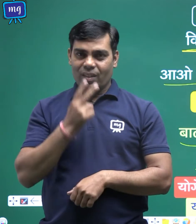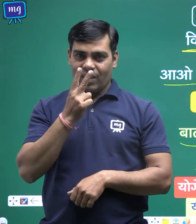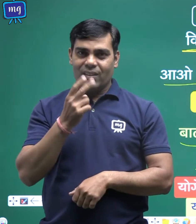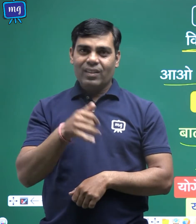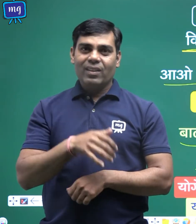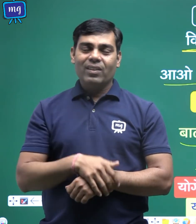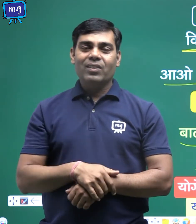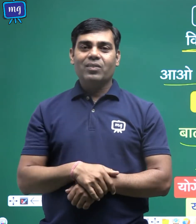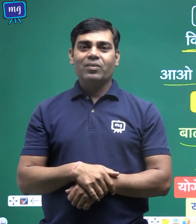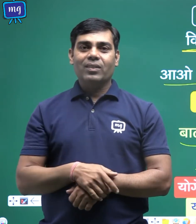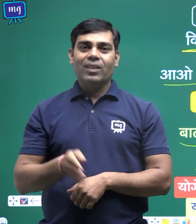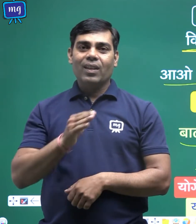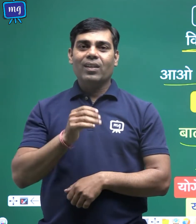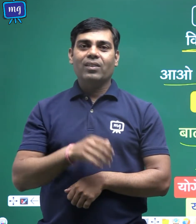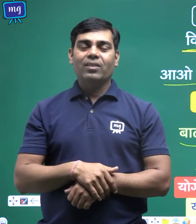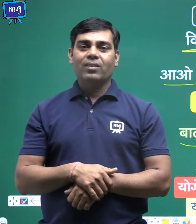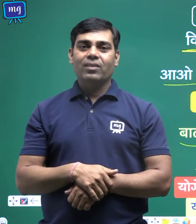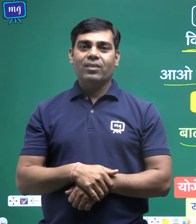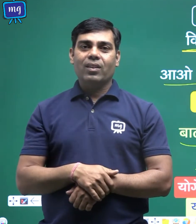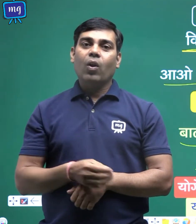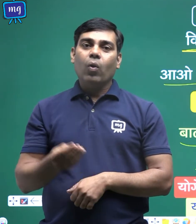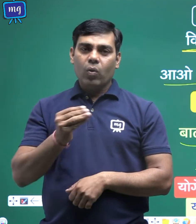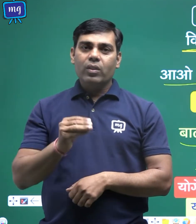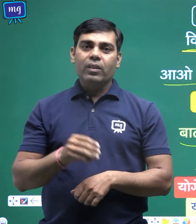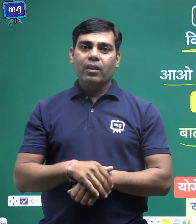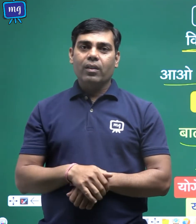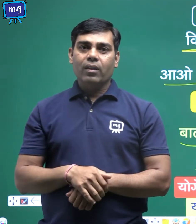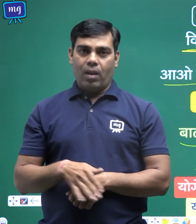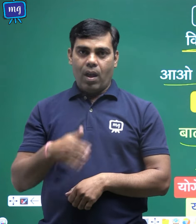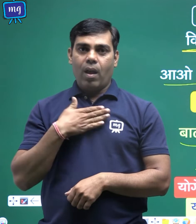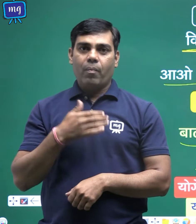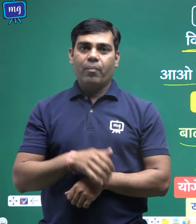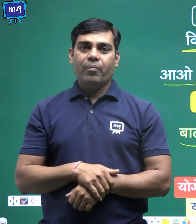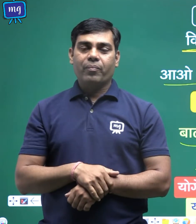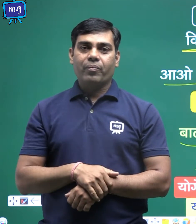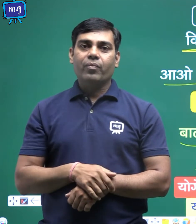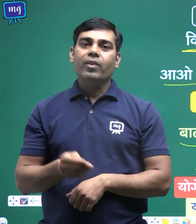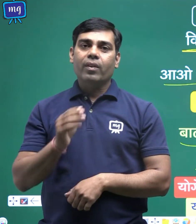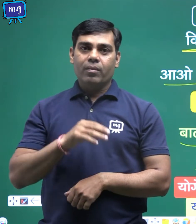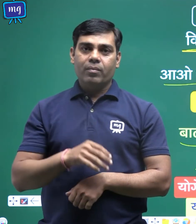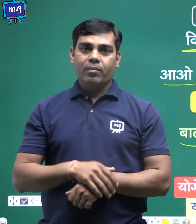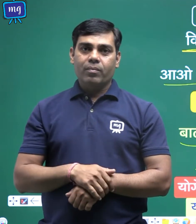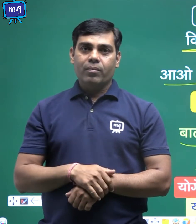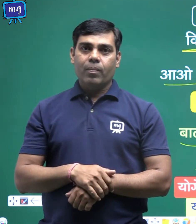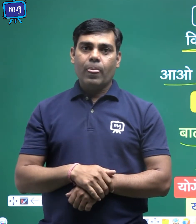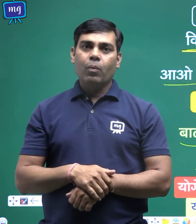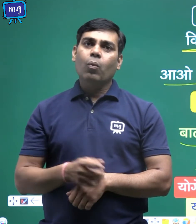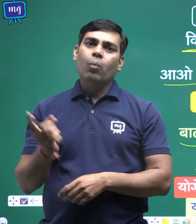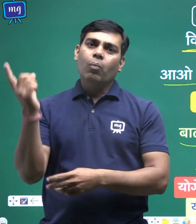हैं, या हो सकता है हम जब पूरे दिन